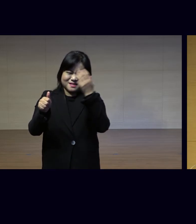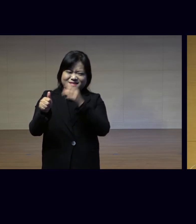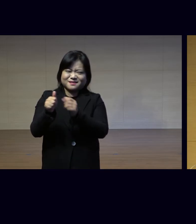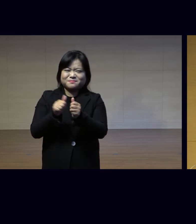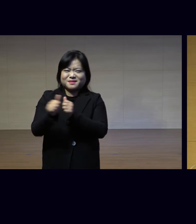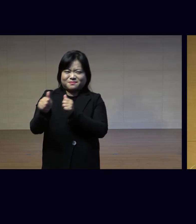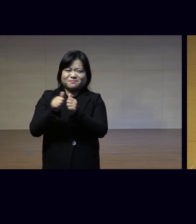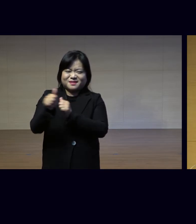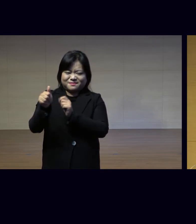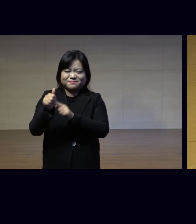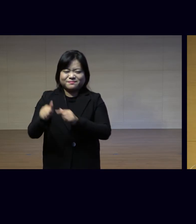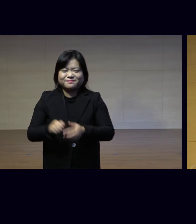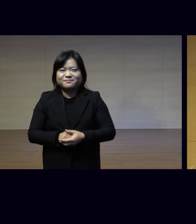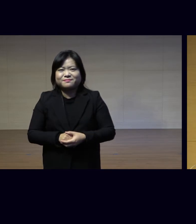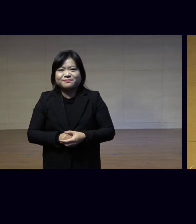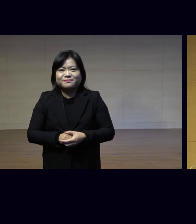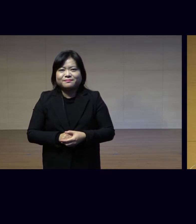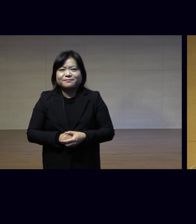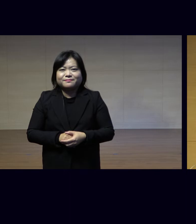많이 나오죠.